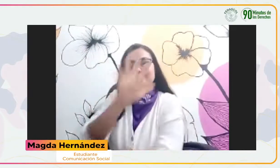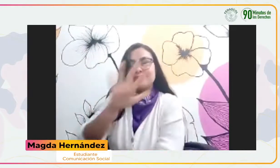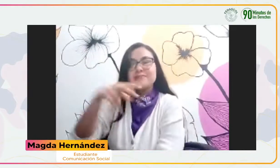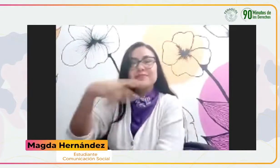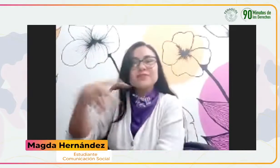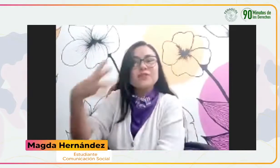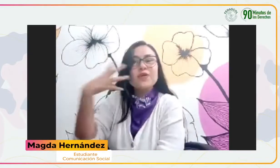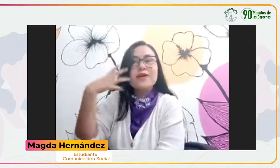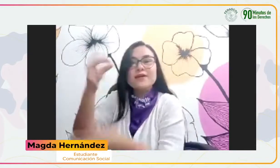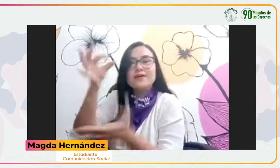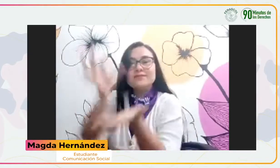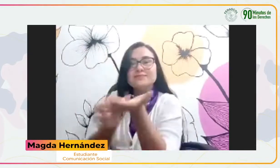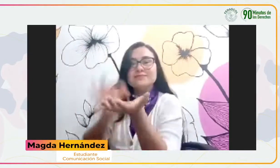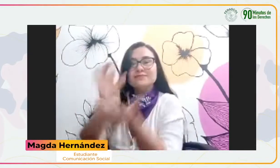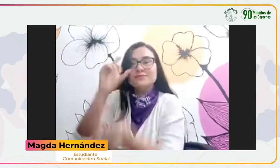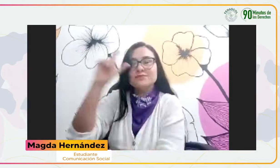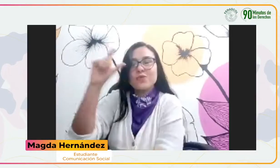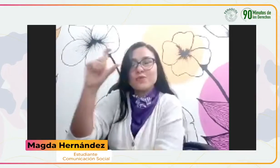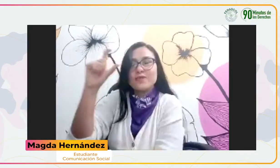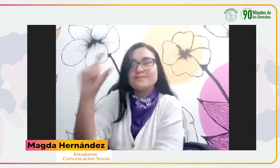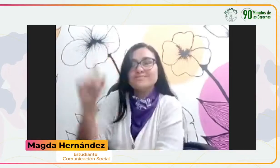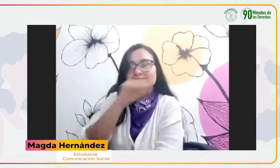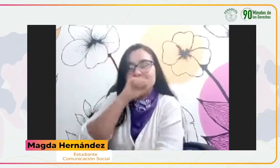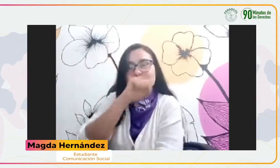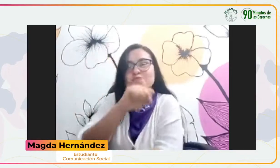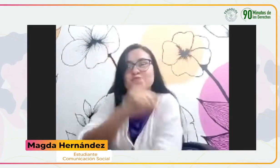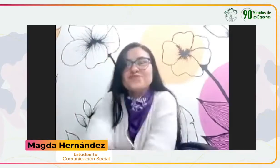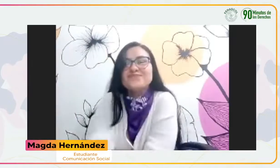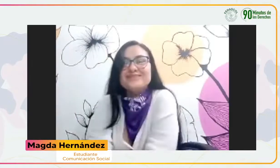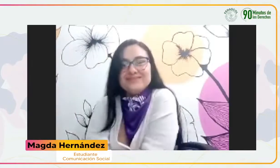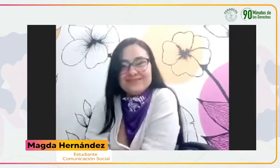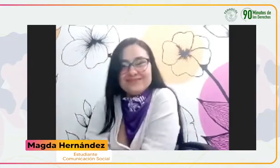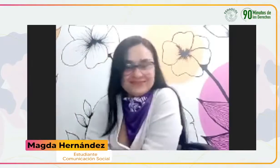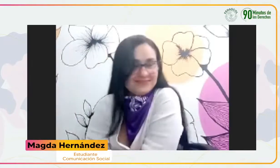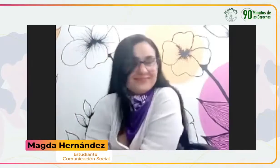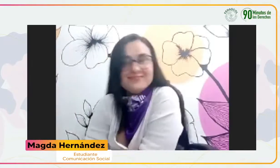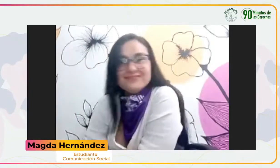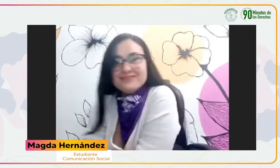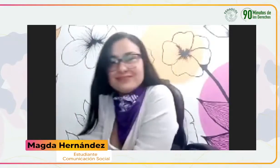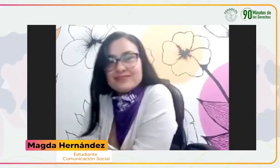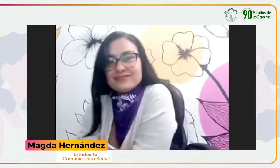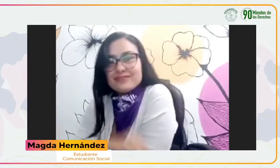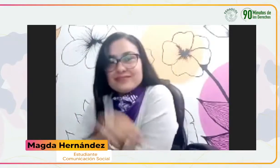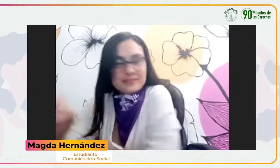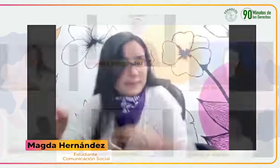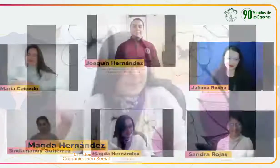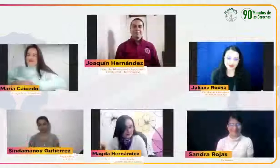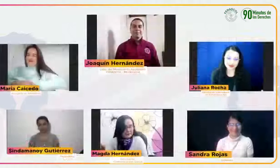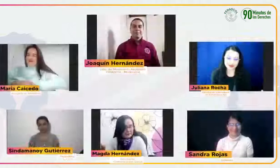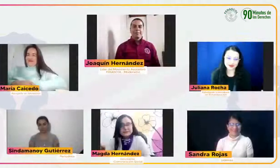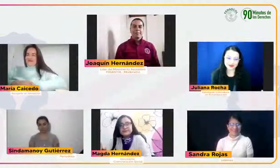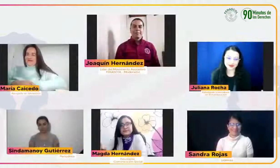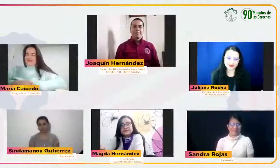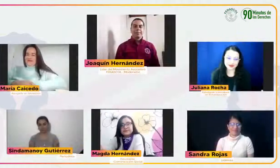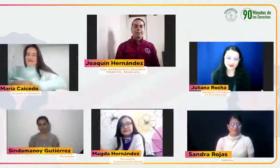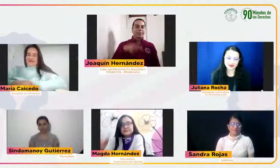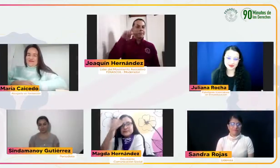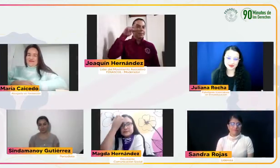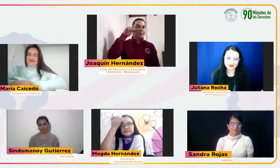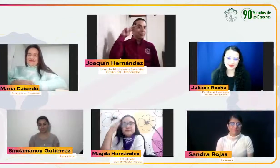Yo nací en Cúcuta, capital del norte de Santander, a mucho orgullo.